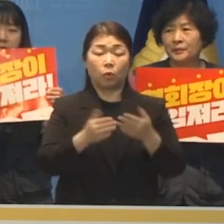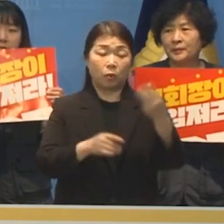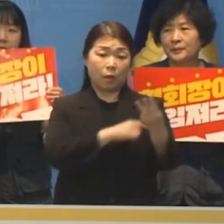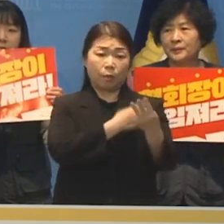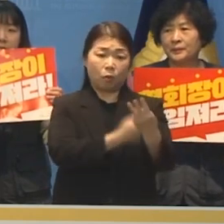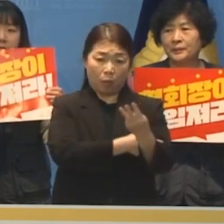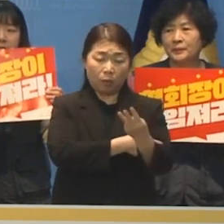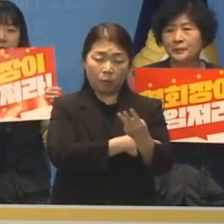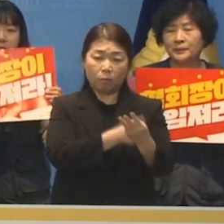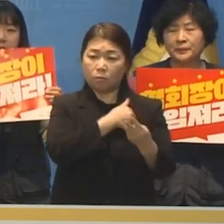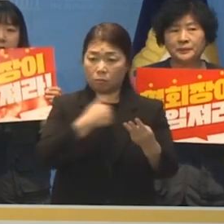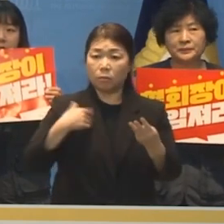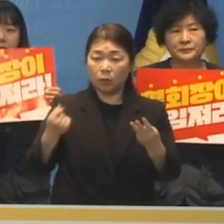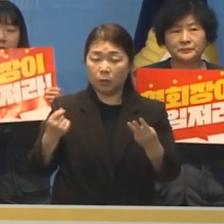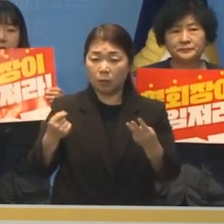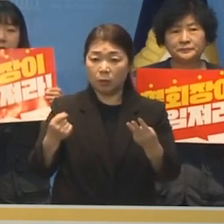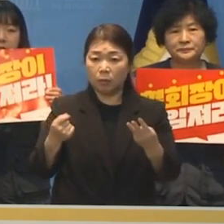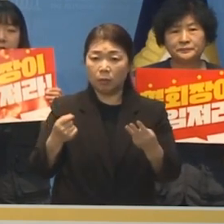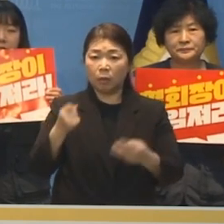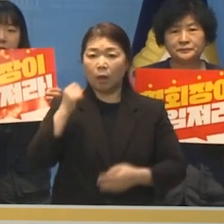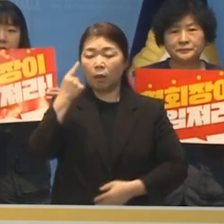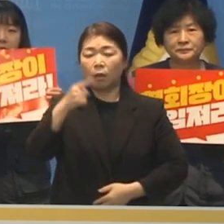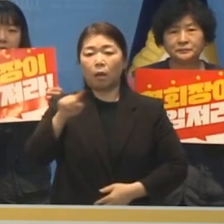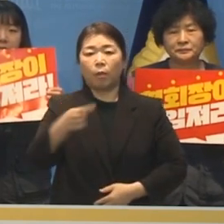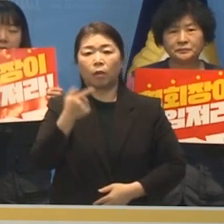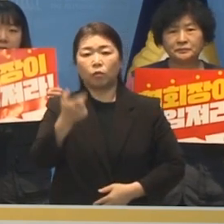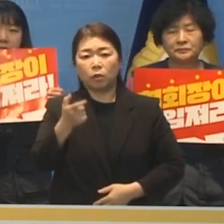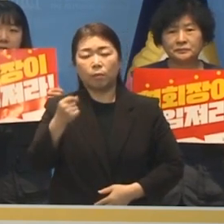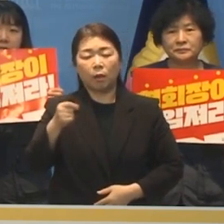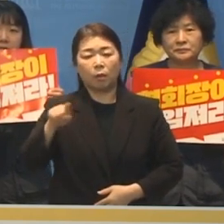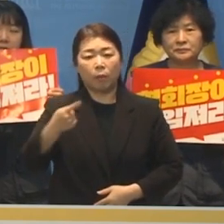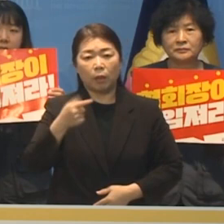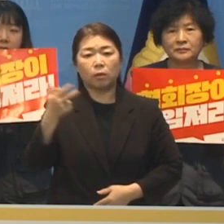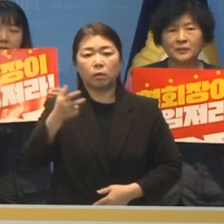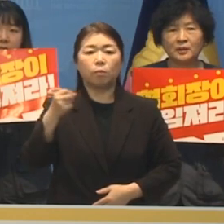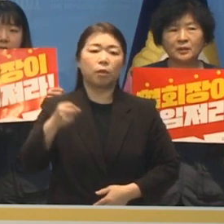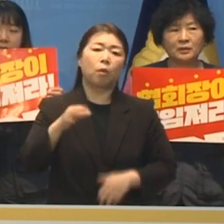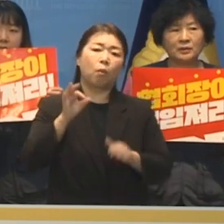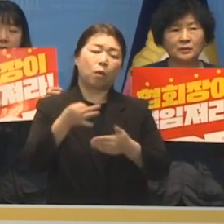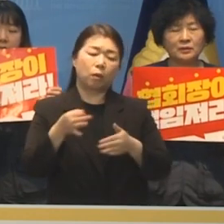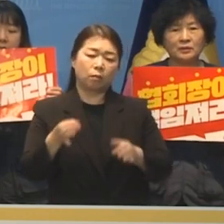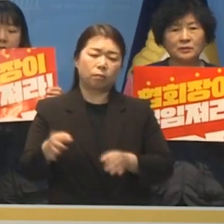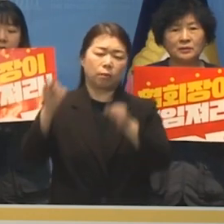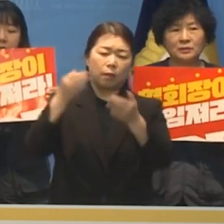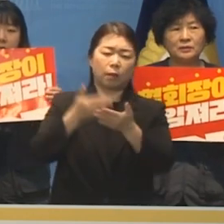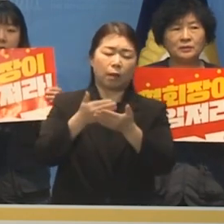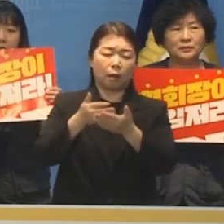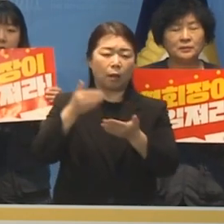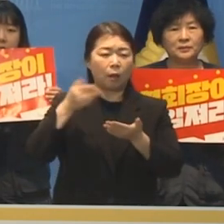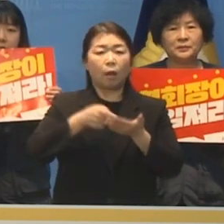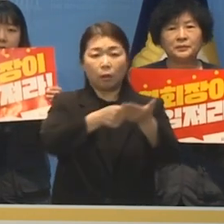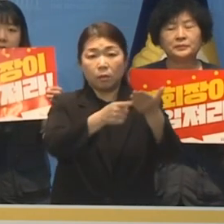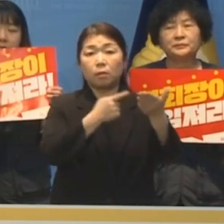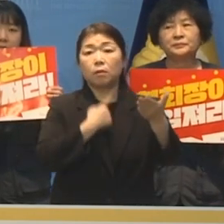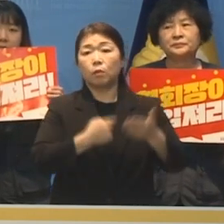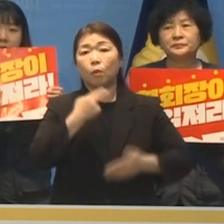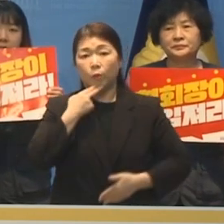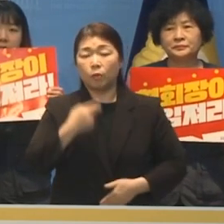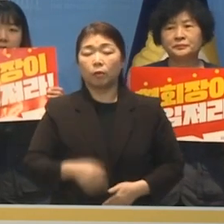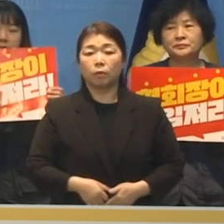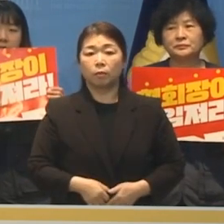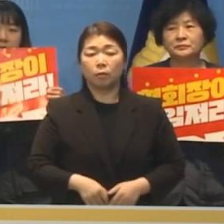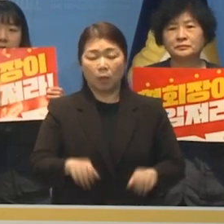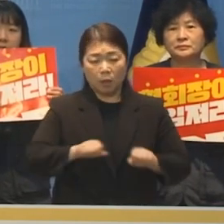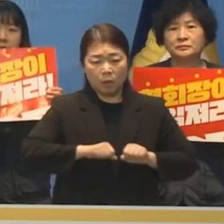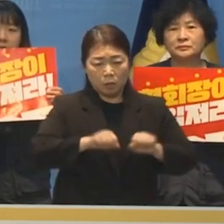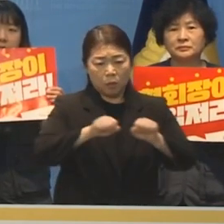노동자들은 한 달 160만 원, 170만 원 받는 월급을 올려달라 한 적 없습니다. 청소해야 할 면적이